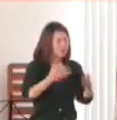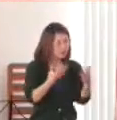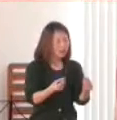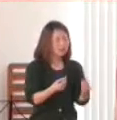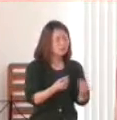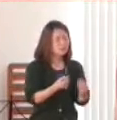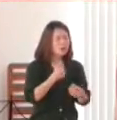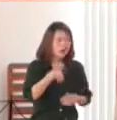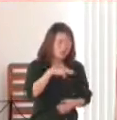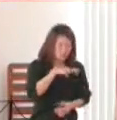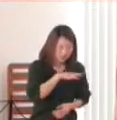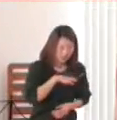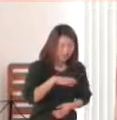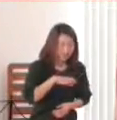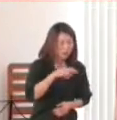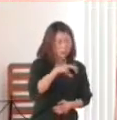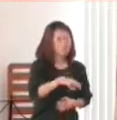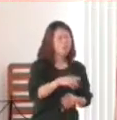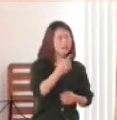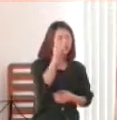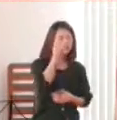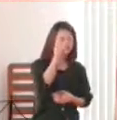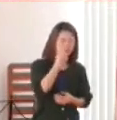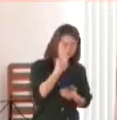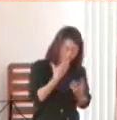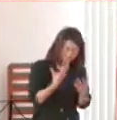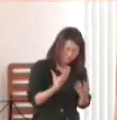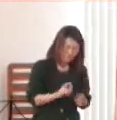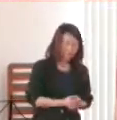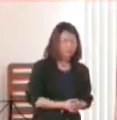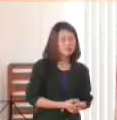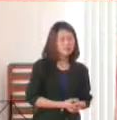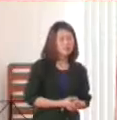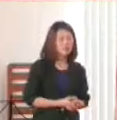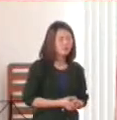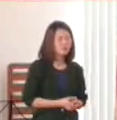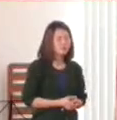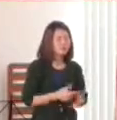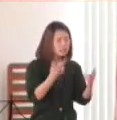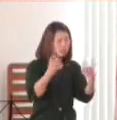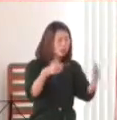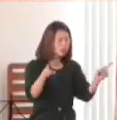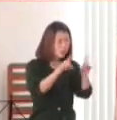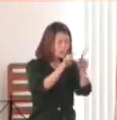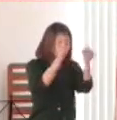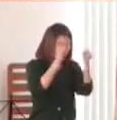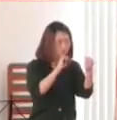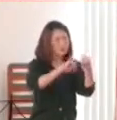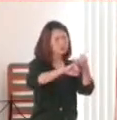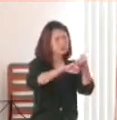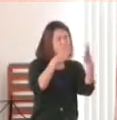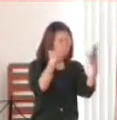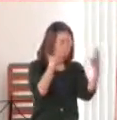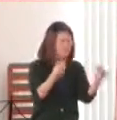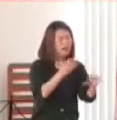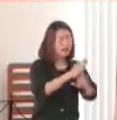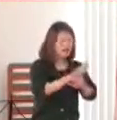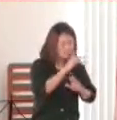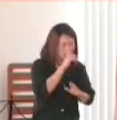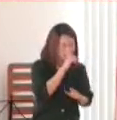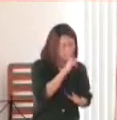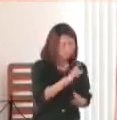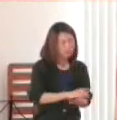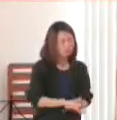私たちのところに来てくださり、世の終わりまでいつも共にいると約束してくださいましたから感謝をいたします